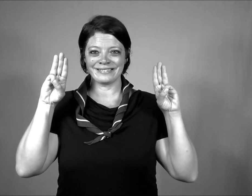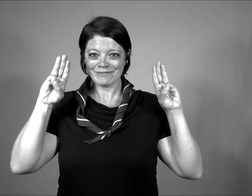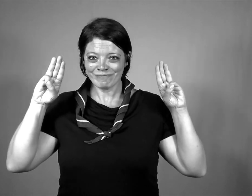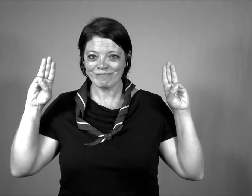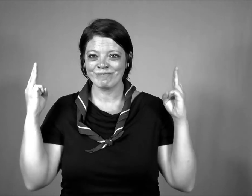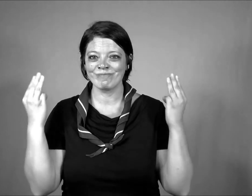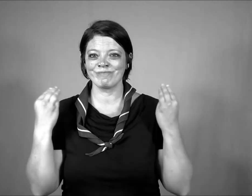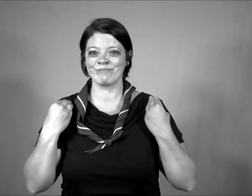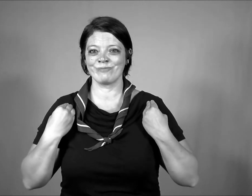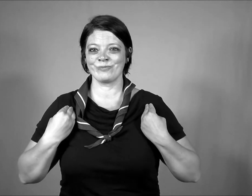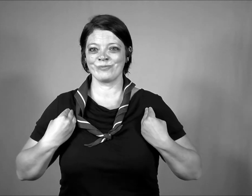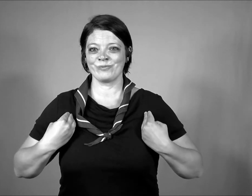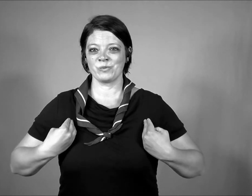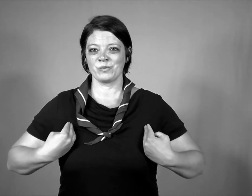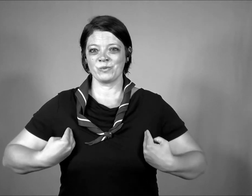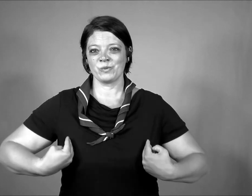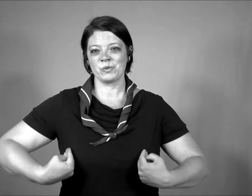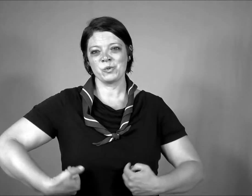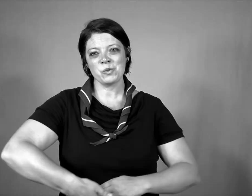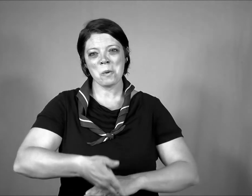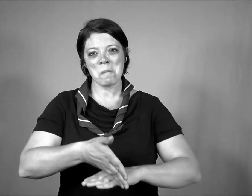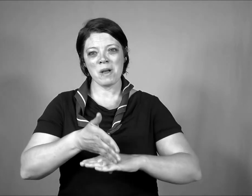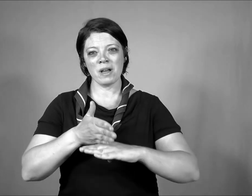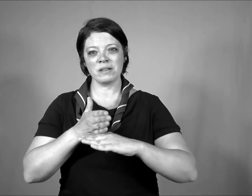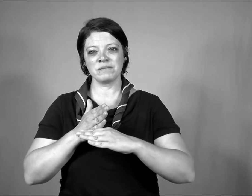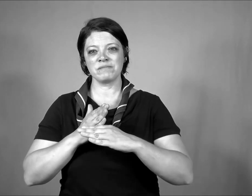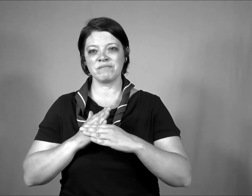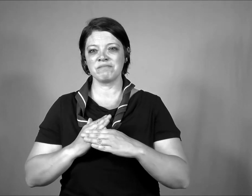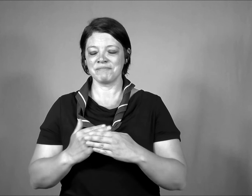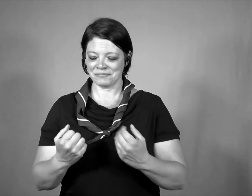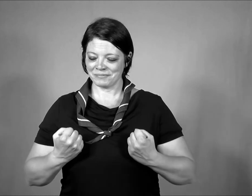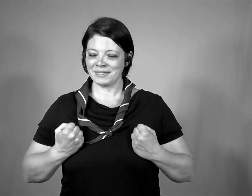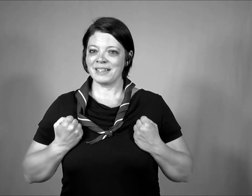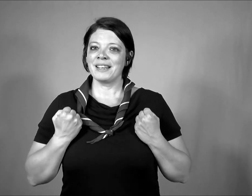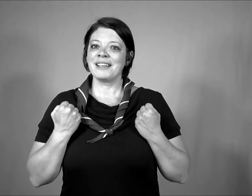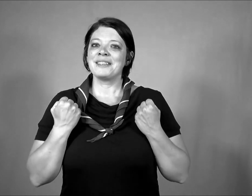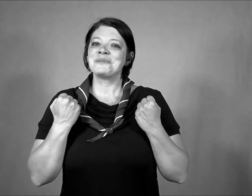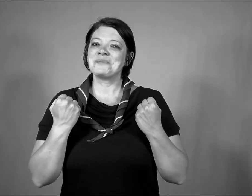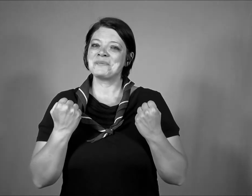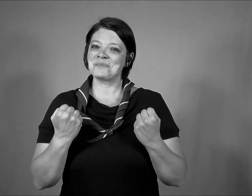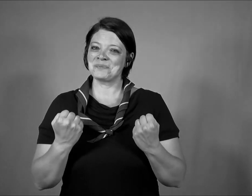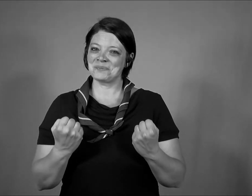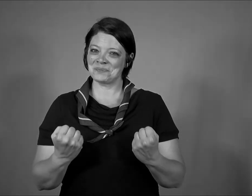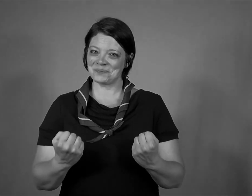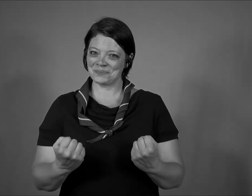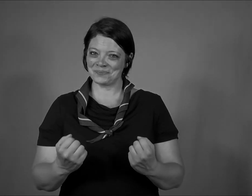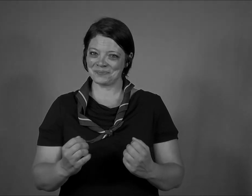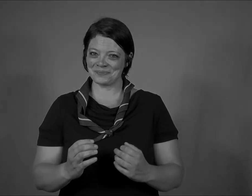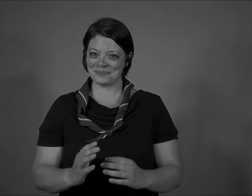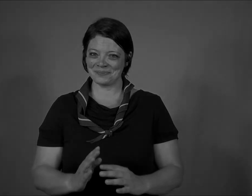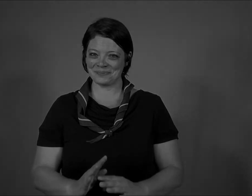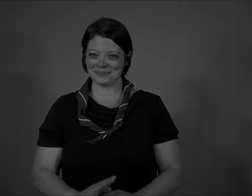salue. Toujours prêt à faire de notre mieux.